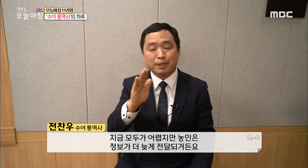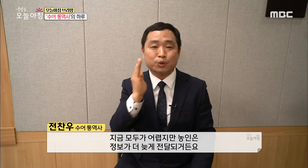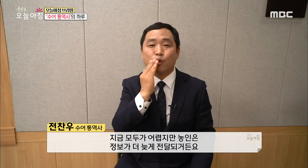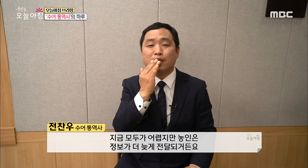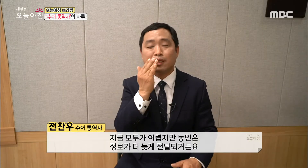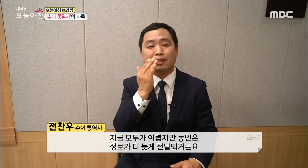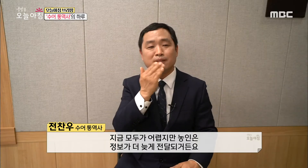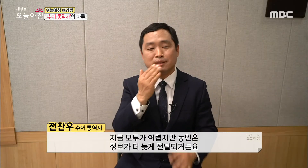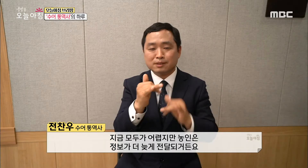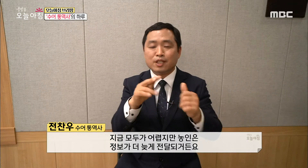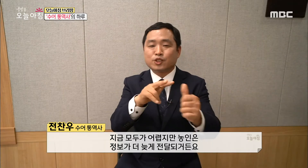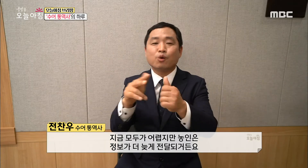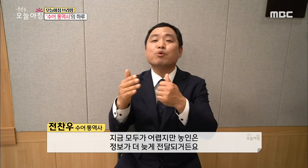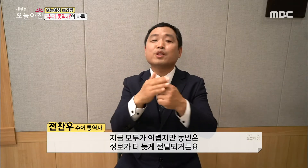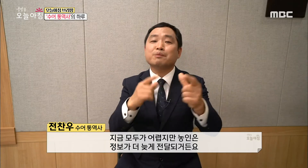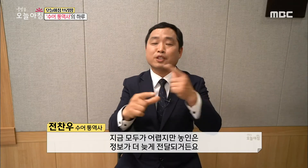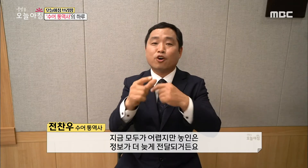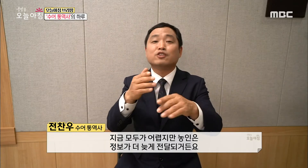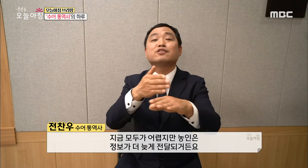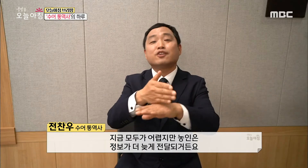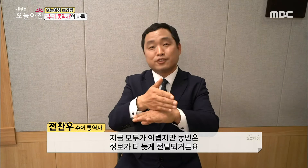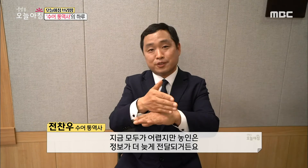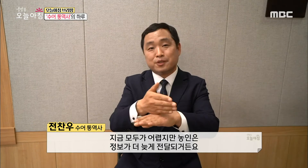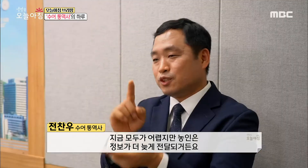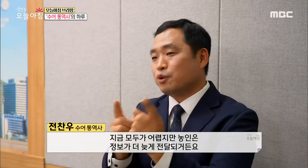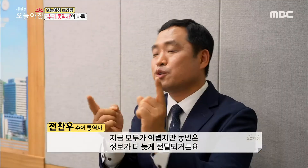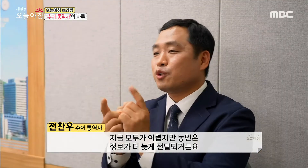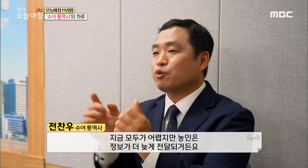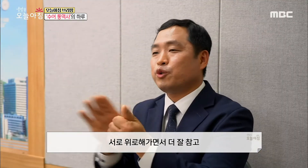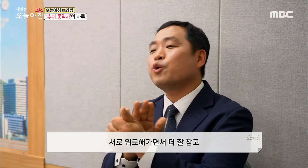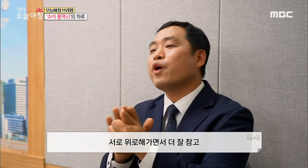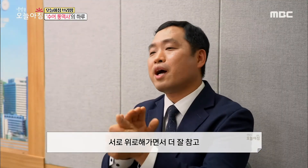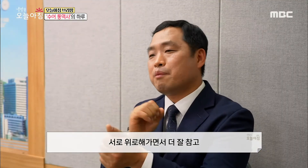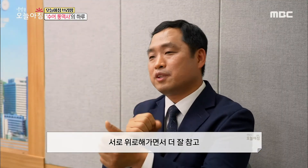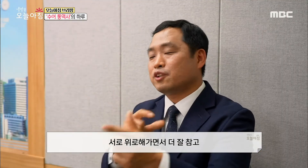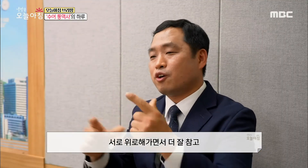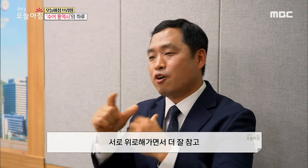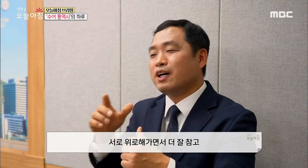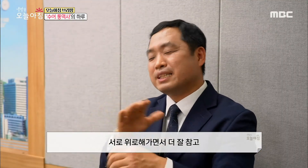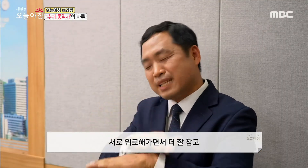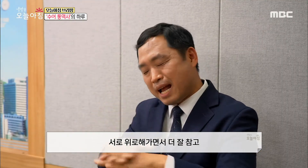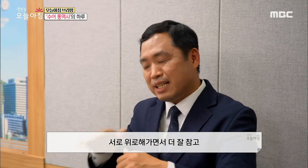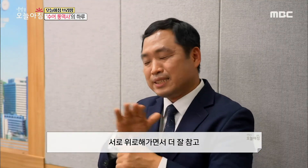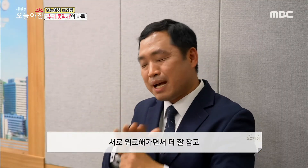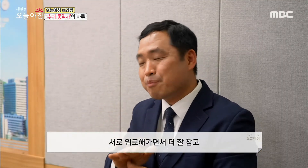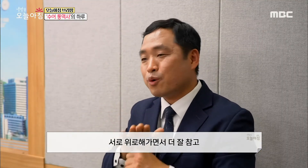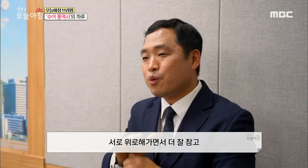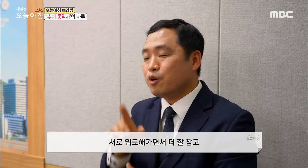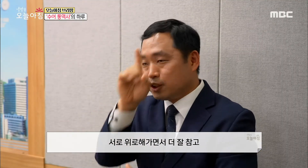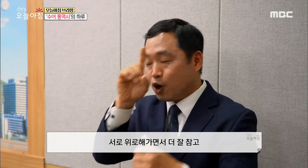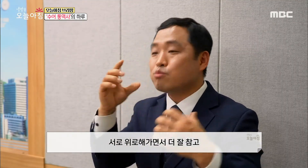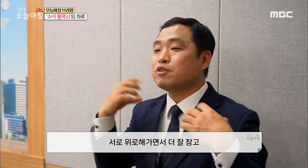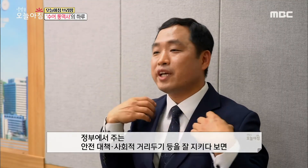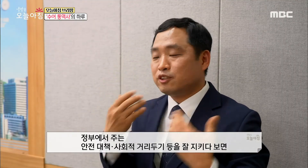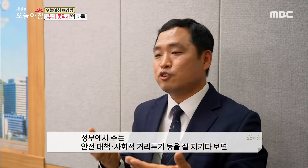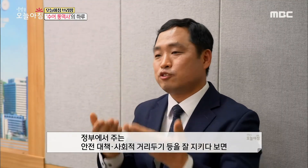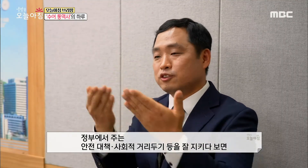농인은 정보 때문에 더 늦거든요 서로서로 위로해가면서 더 잘 참고 정부에서 주는